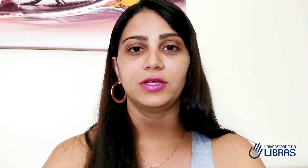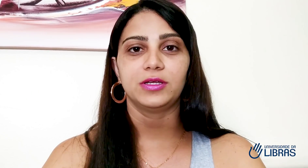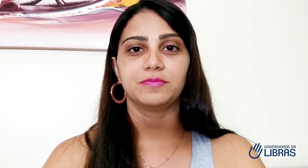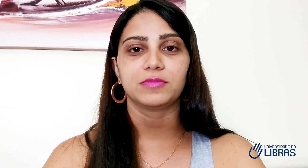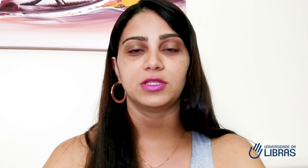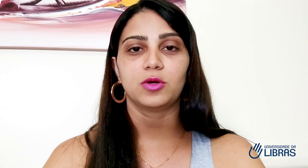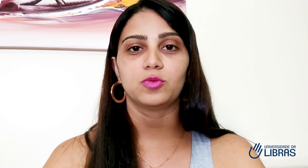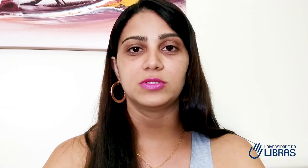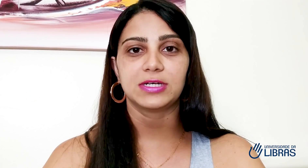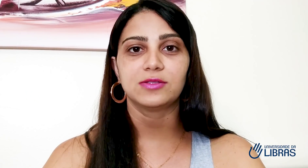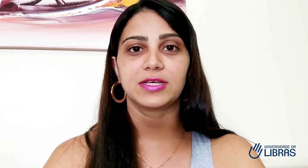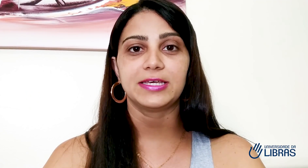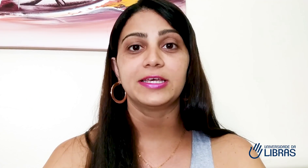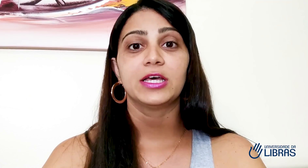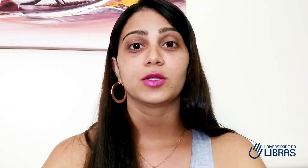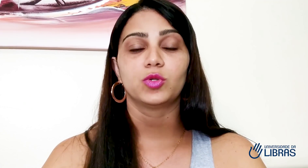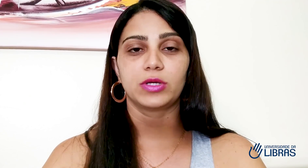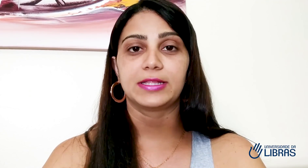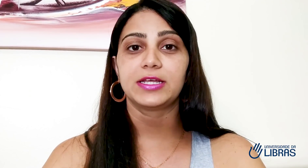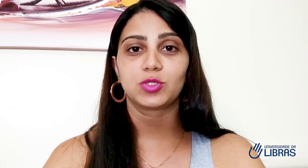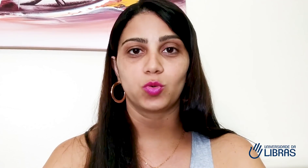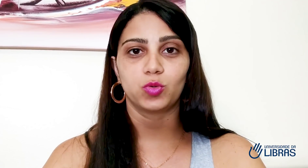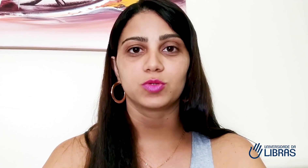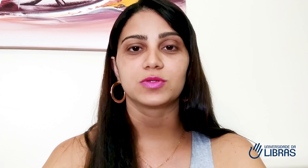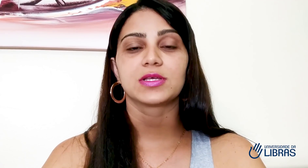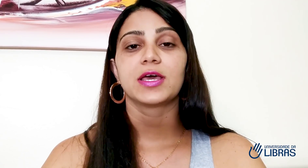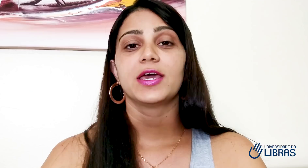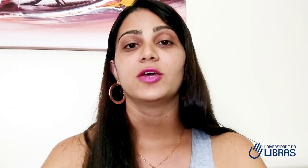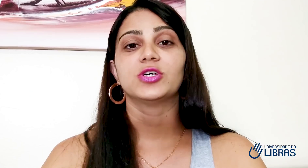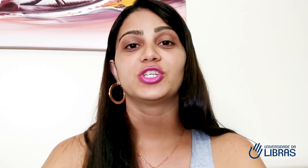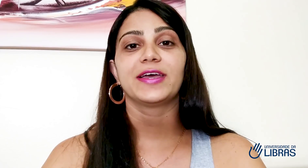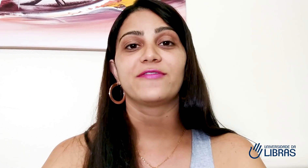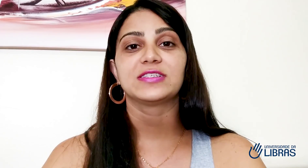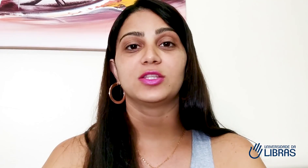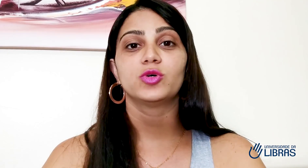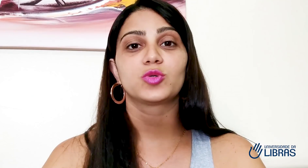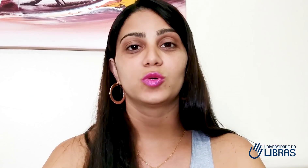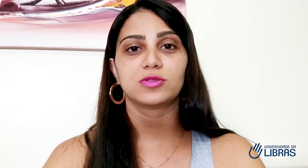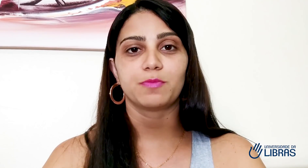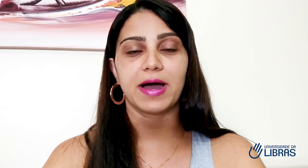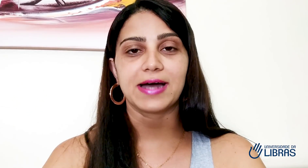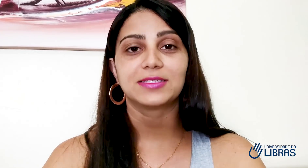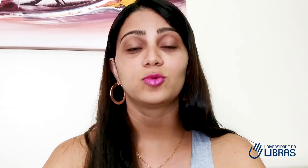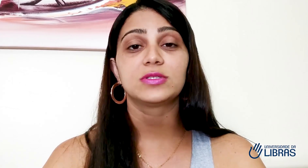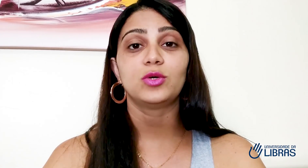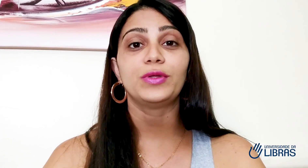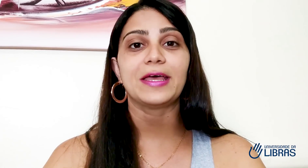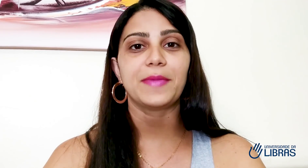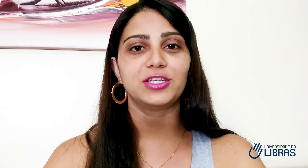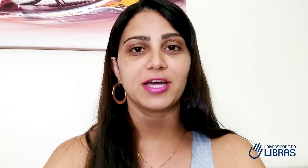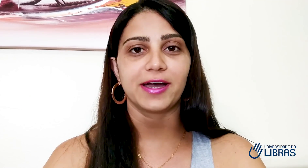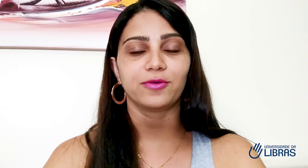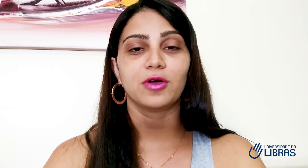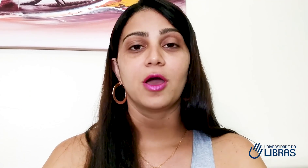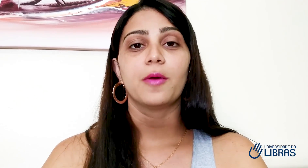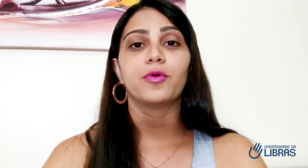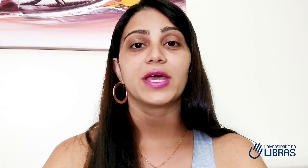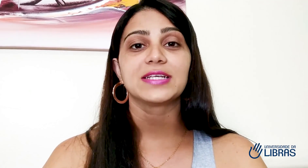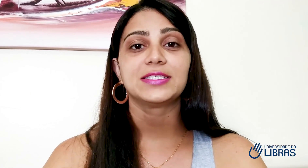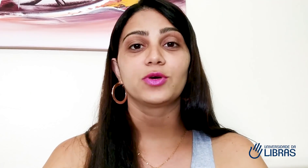de alguns anos aí 3 cursos. Eu cheguei a fazer 2 cursos básicos e um intermediário. Porque assim, eu